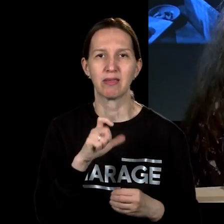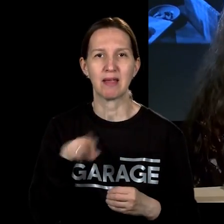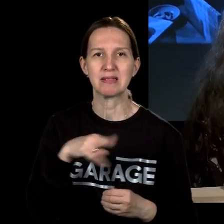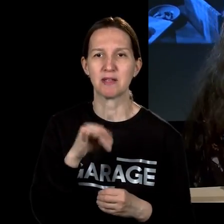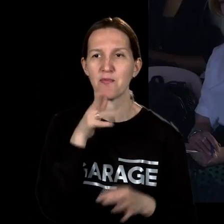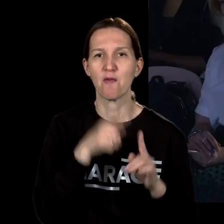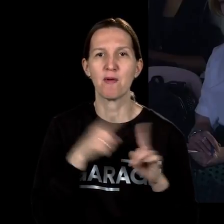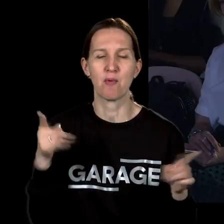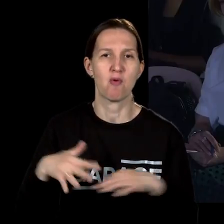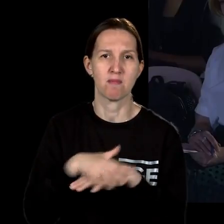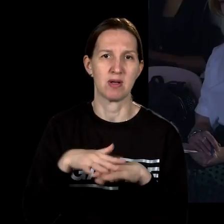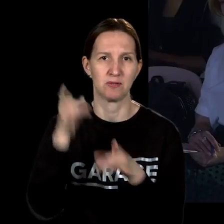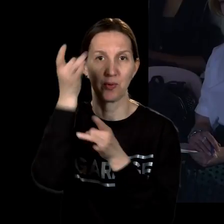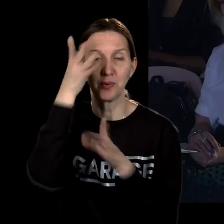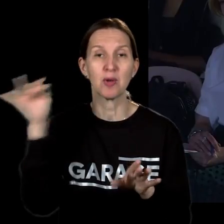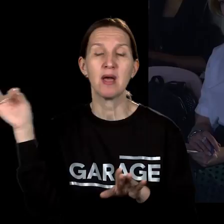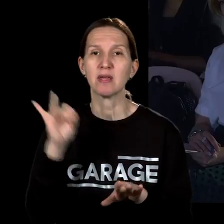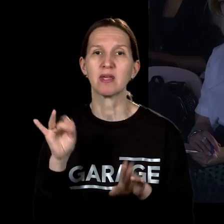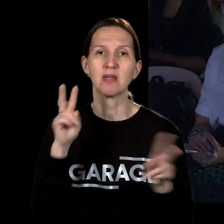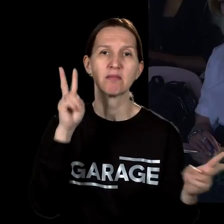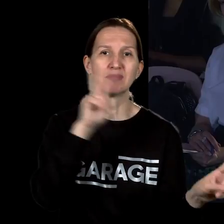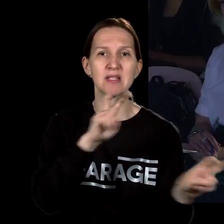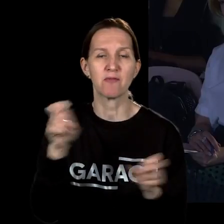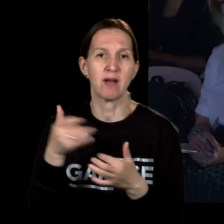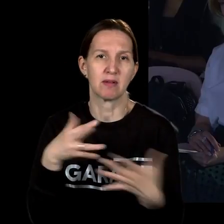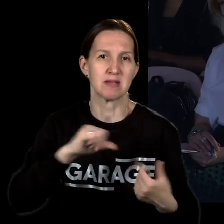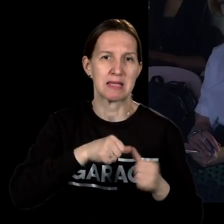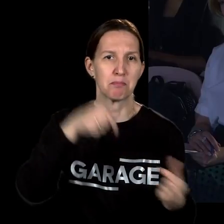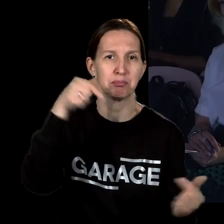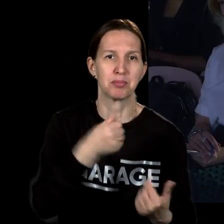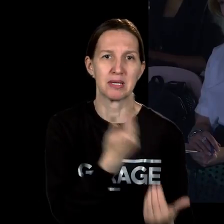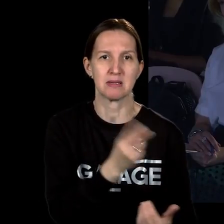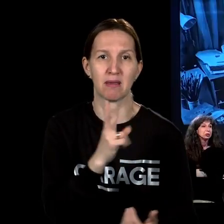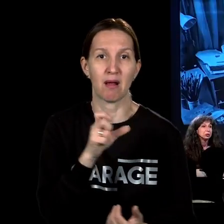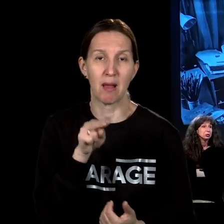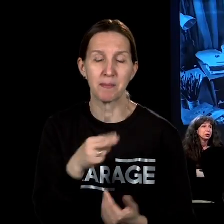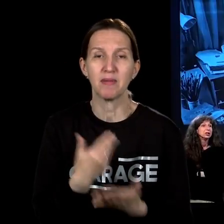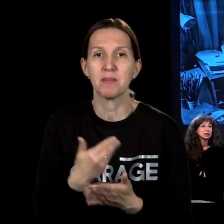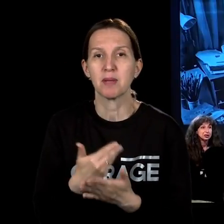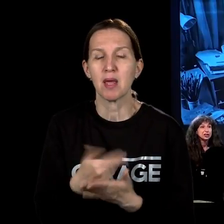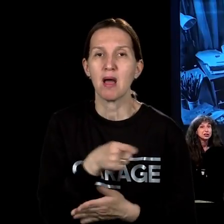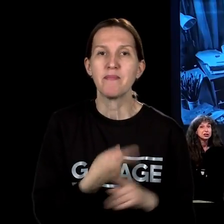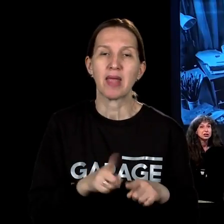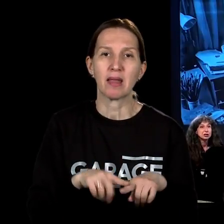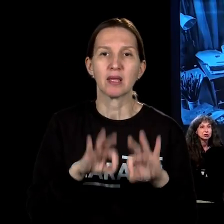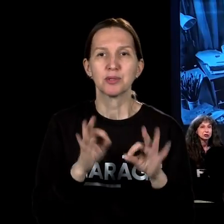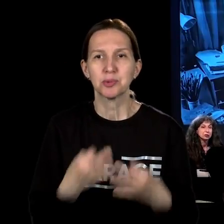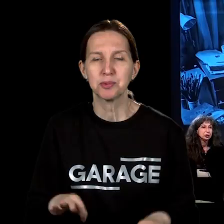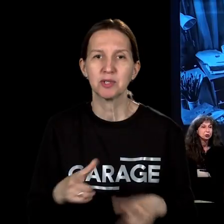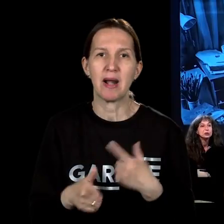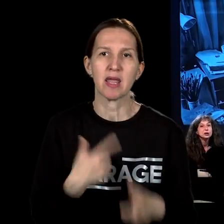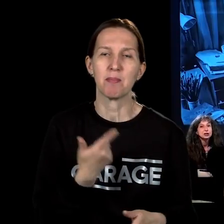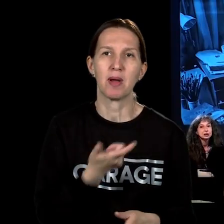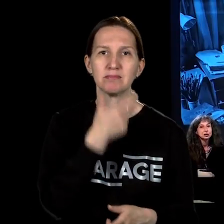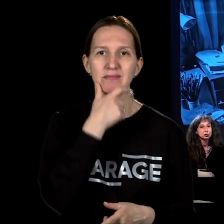качестве разнообразных признаков кэмпа, например, то, что это искусство, которое, или эстетика, или, как она